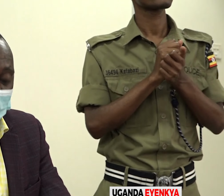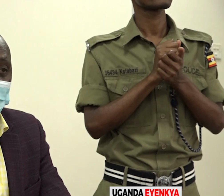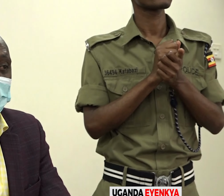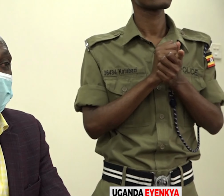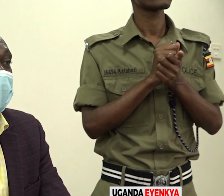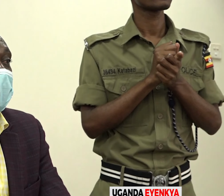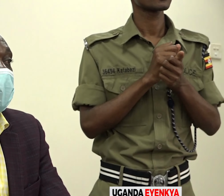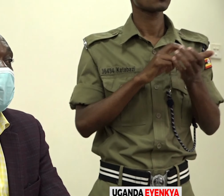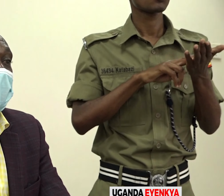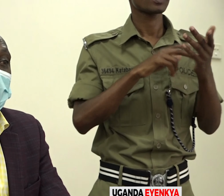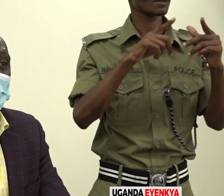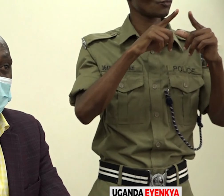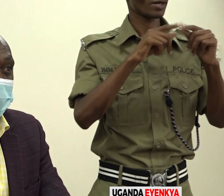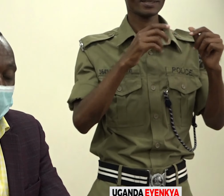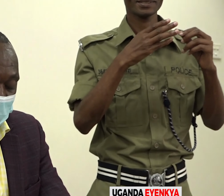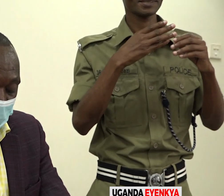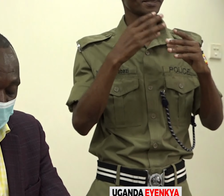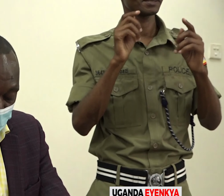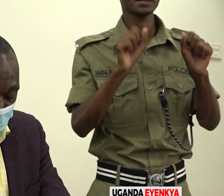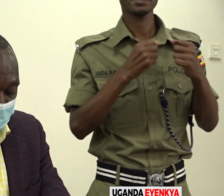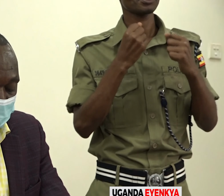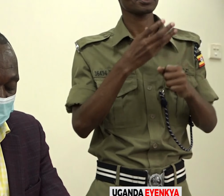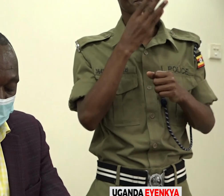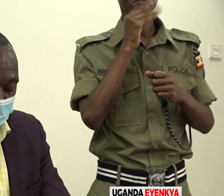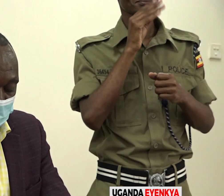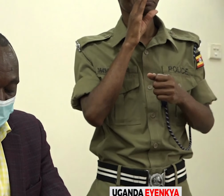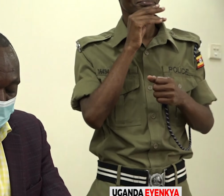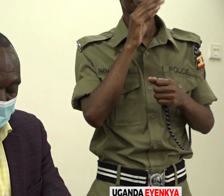ng'amuvuma ebigambo ebitasobola na kuyita mukama k'omuntu yenna omulabufu